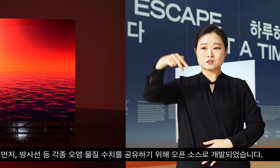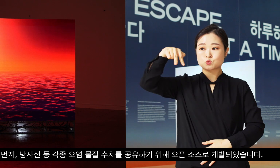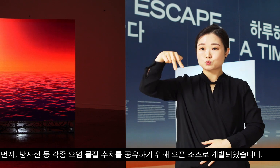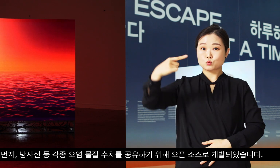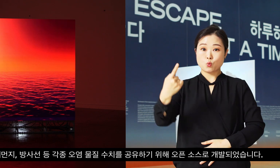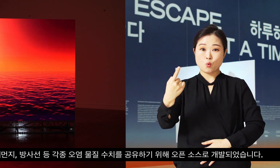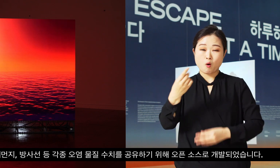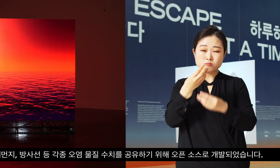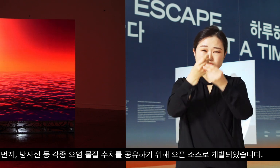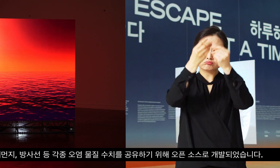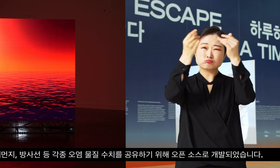방사선 등